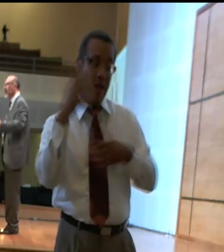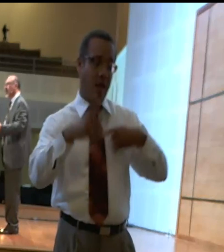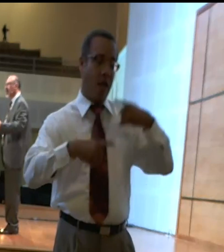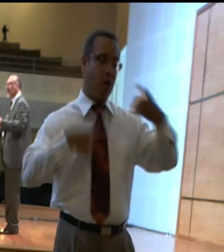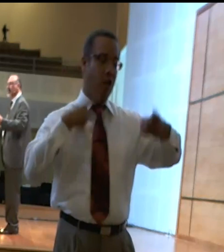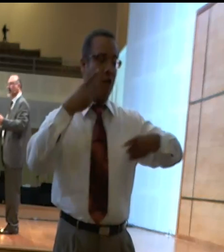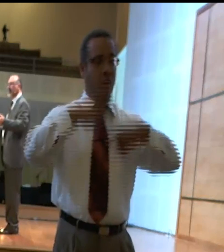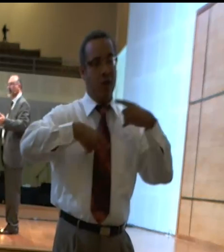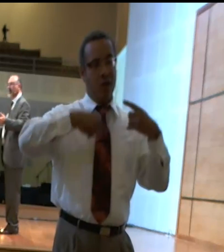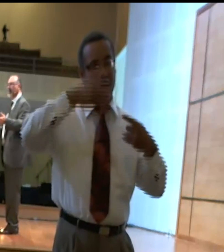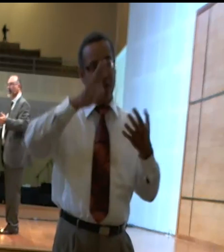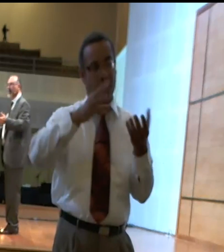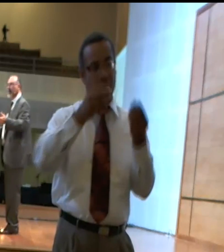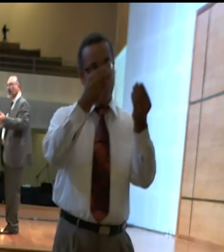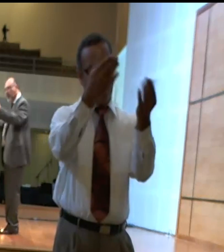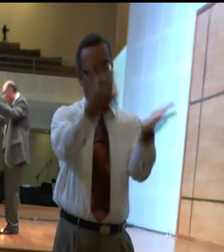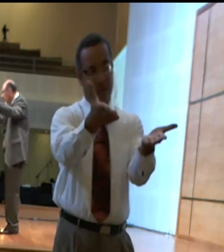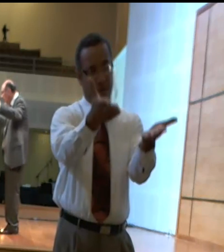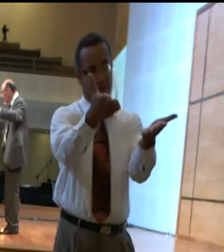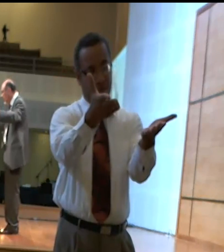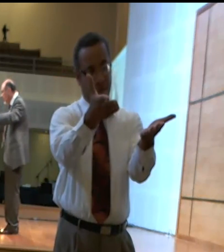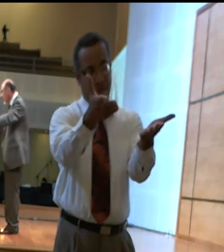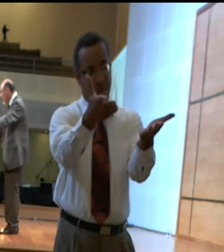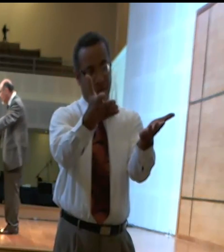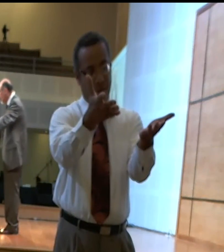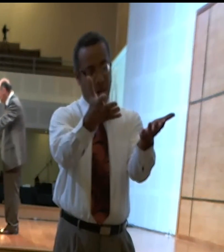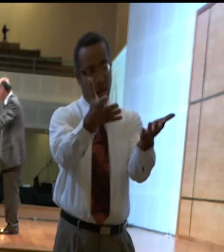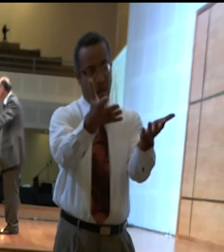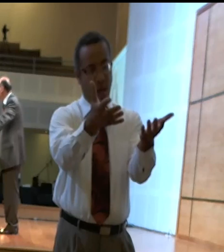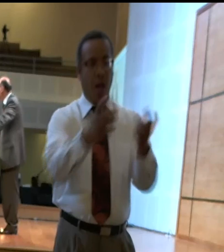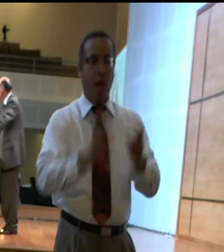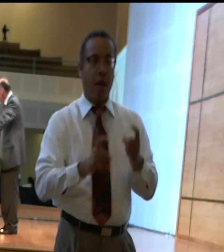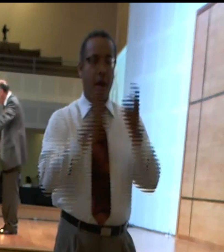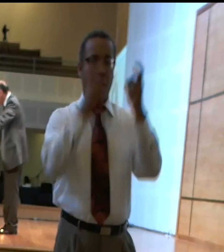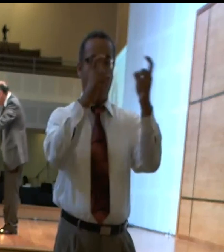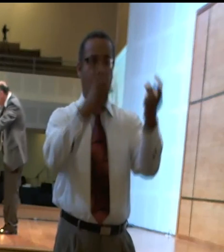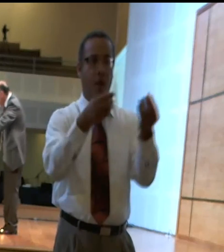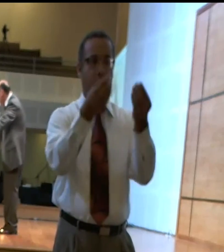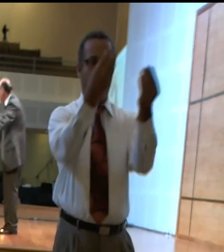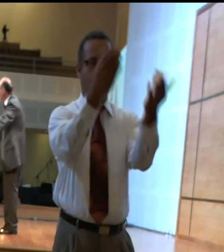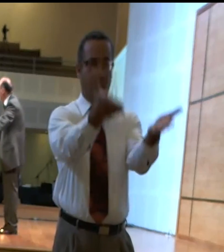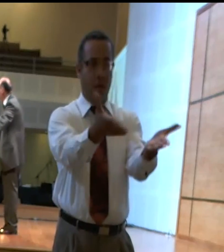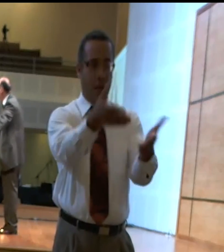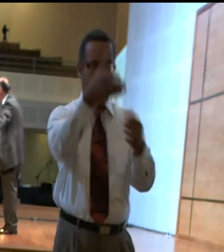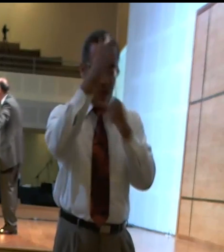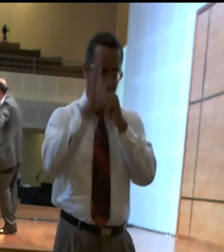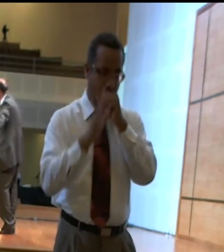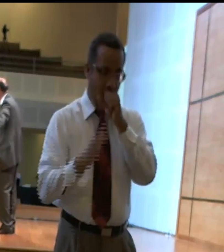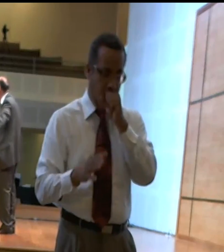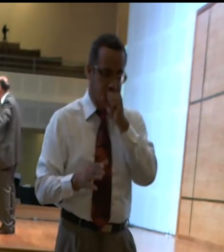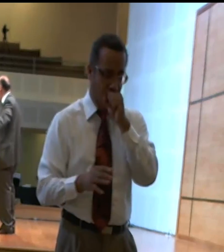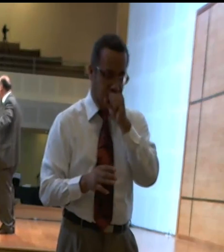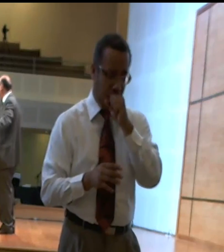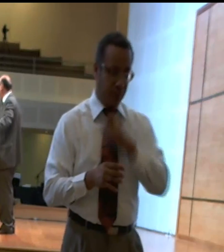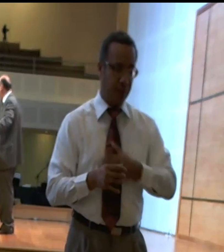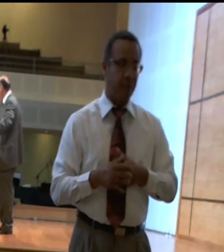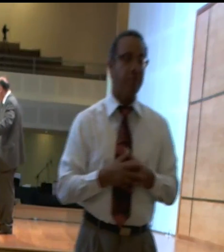disfruta de lo que Dios te da. Disfruta de lo que Dios te da. En lo que la hacha va y viene.